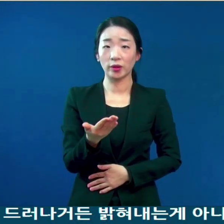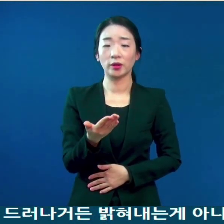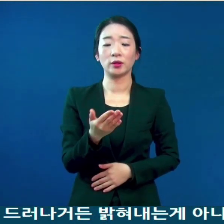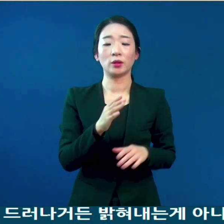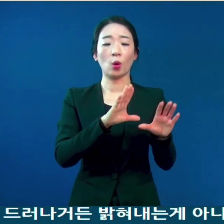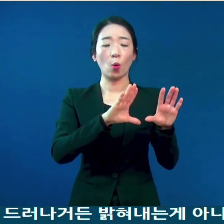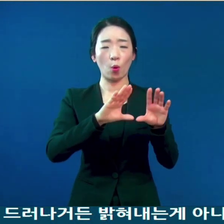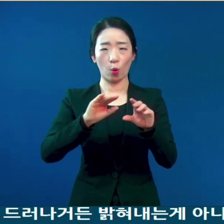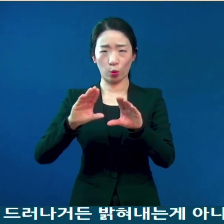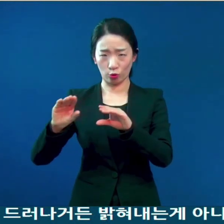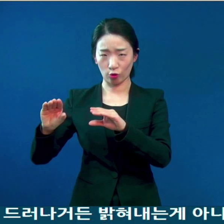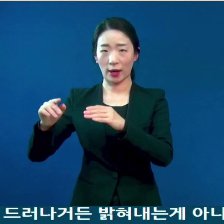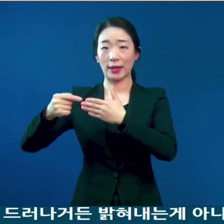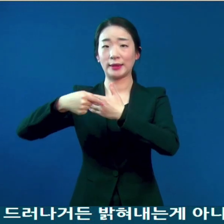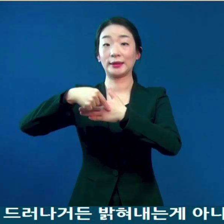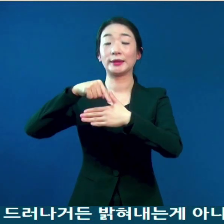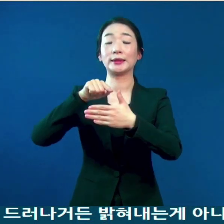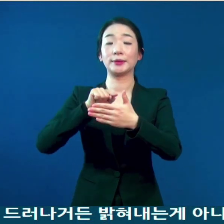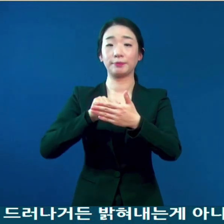온유한